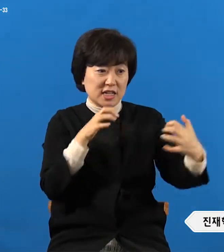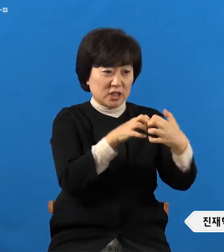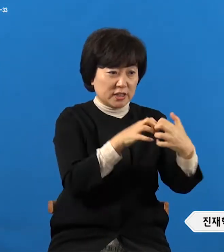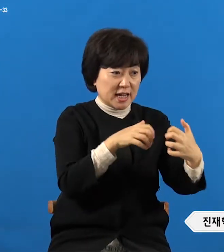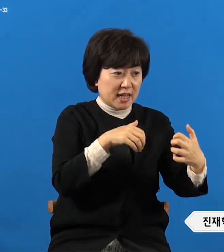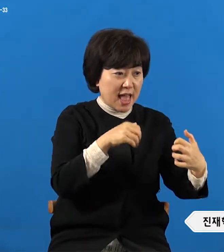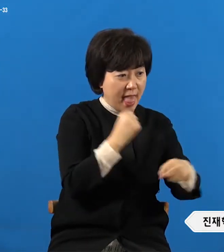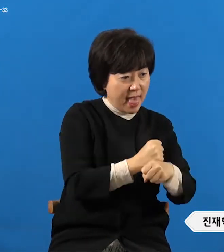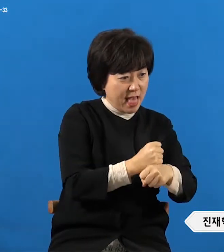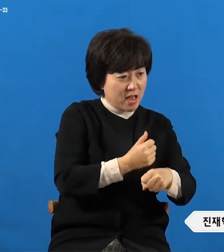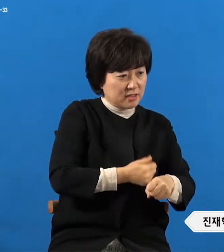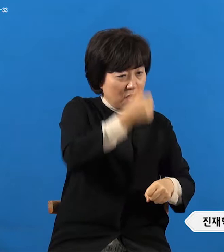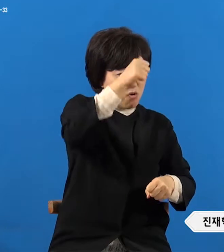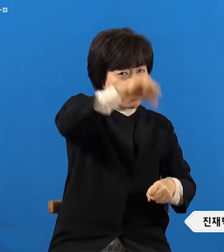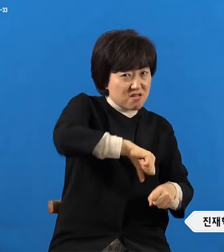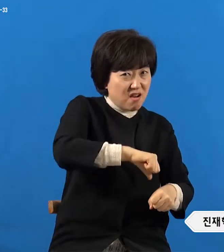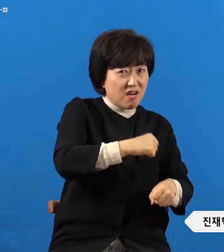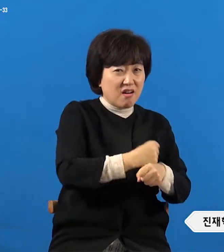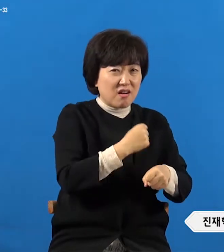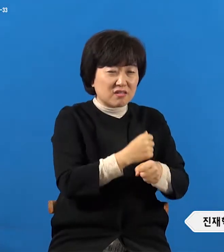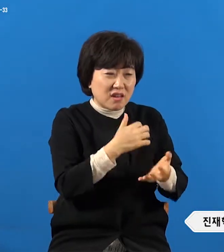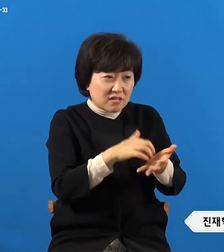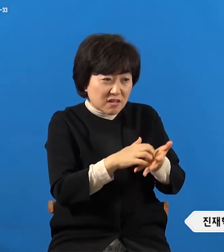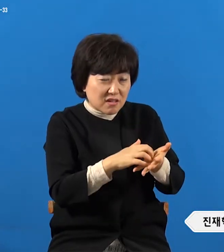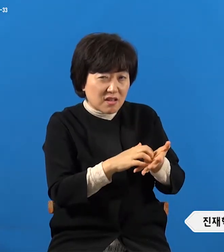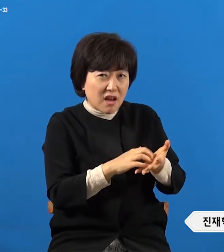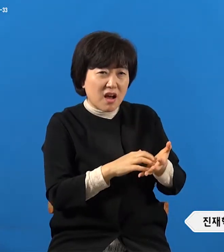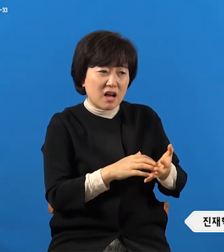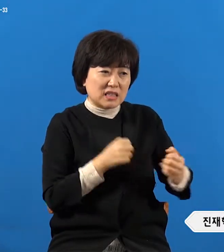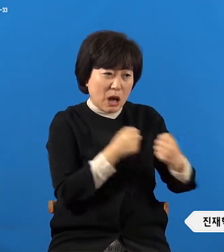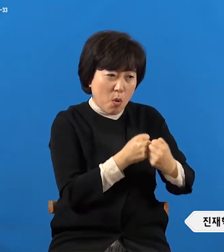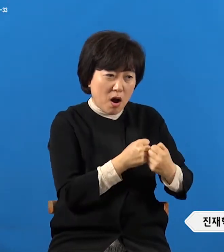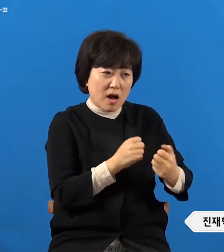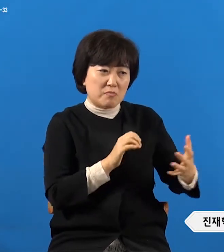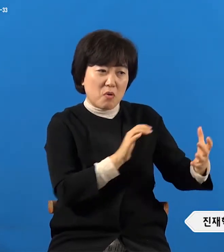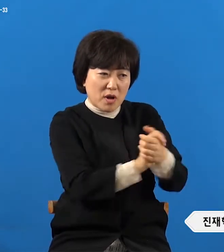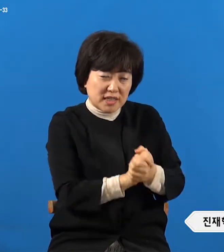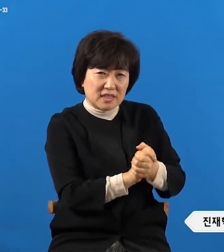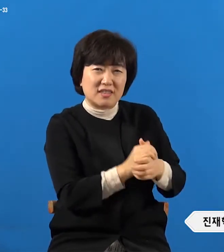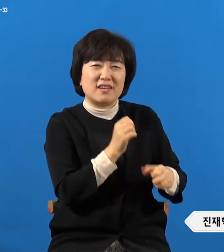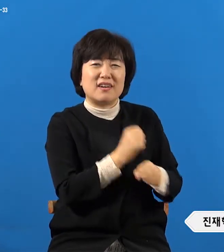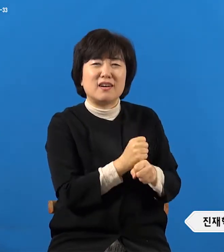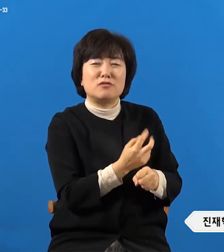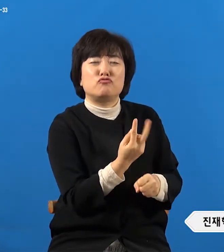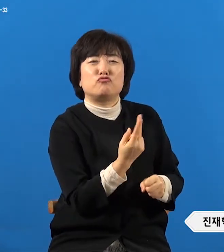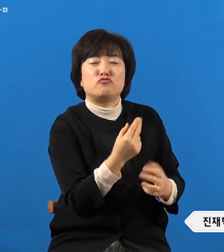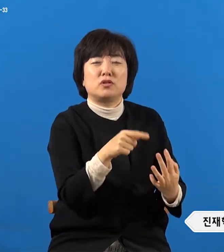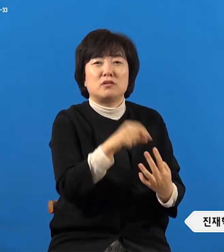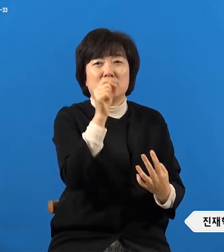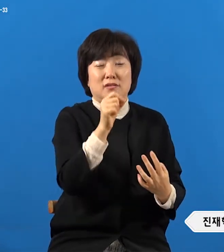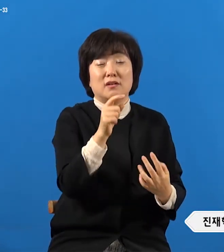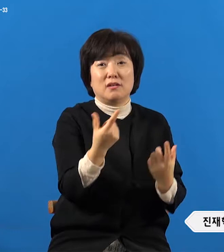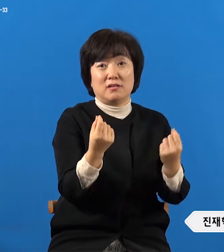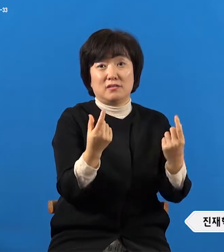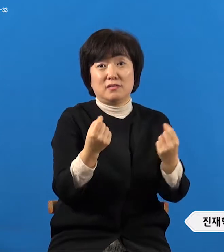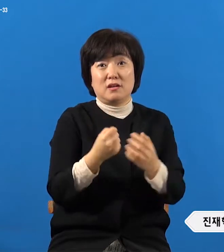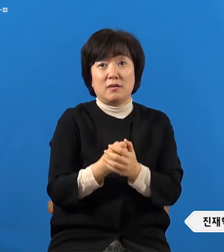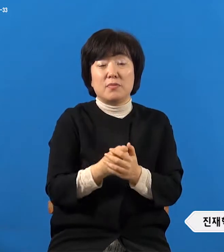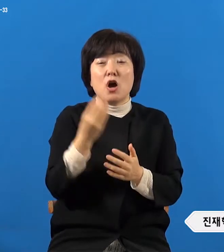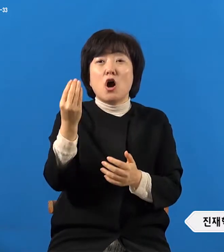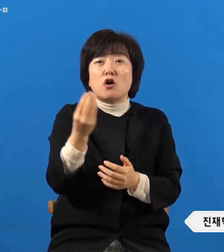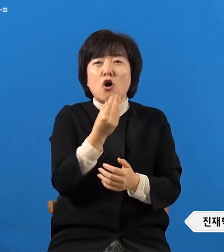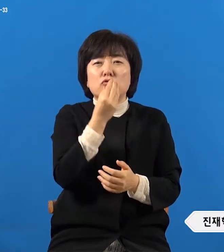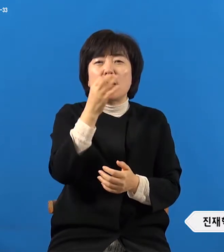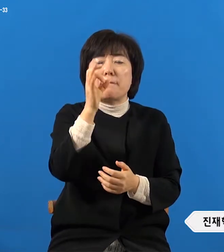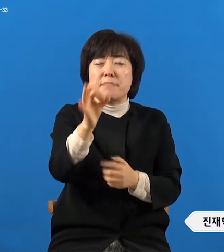똑같은 포인트는 하나입니다. 우리가 이런 중요한 결정을 둘 때 먼저 계산해야 되지 않는가? 거룩한